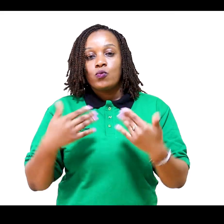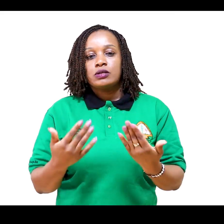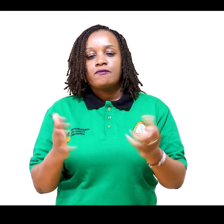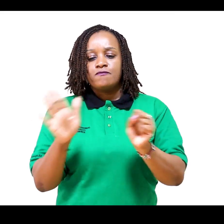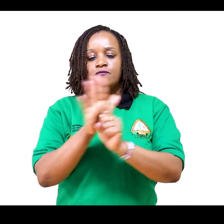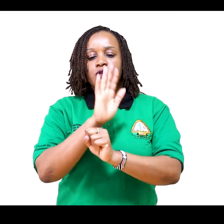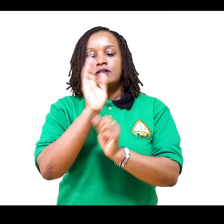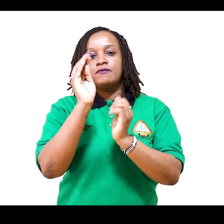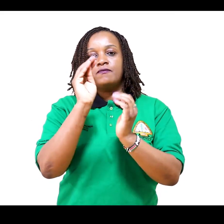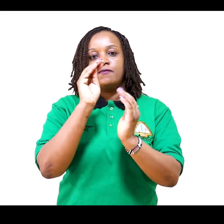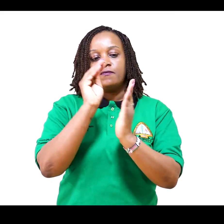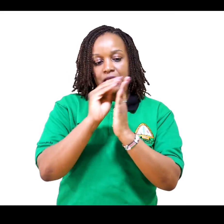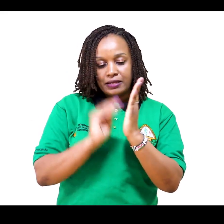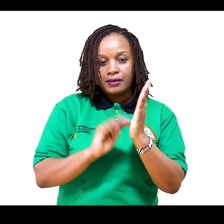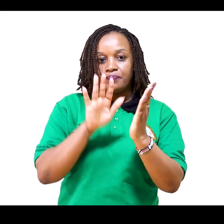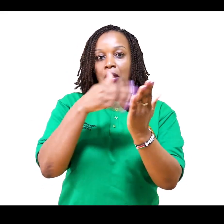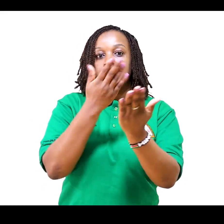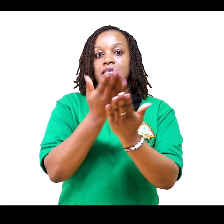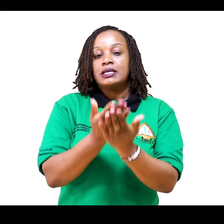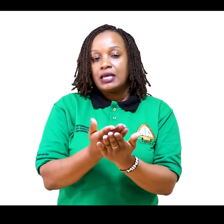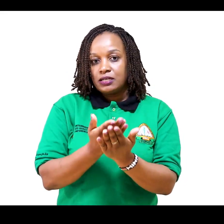fomu ya maombi iliyojazwa ipasavyo ambayo ni